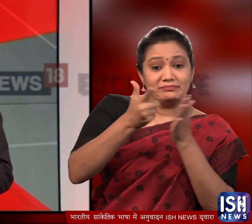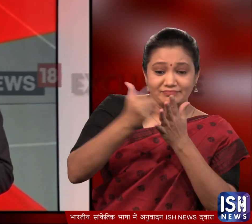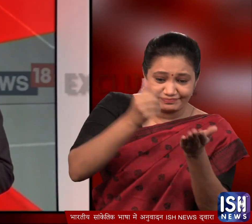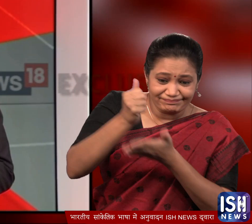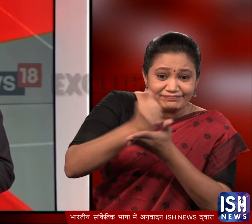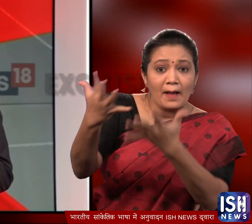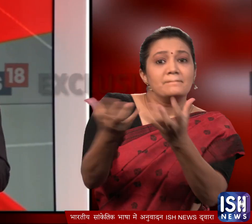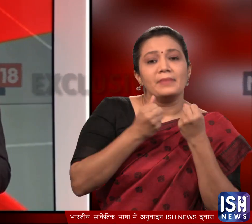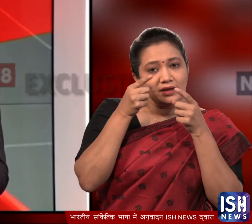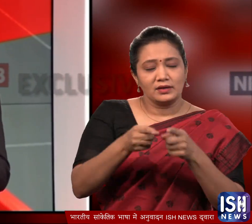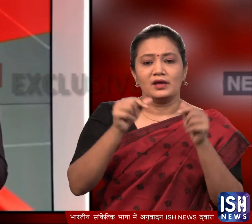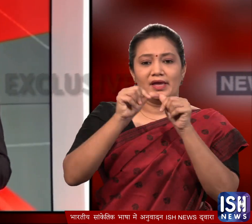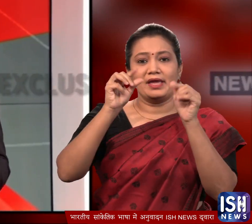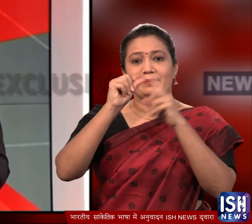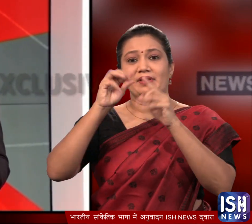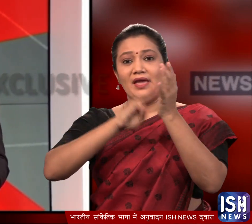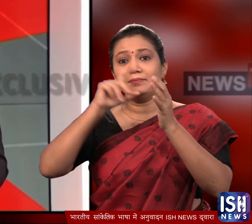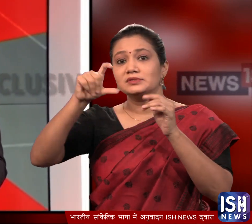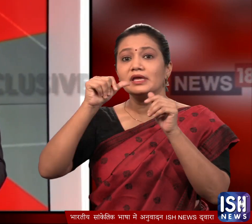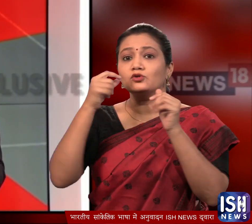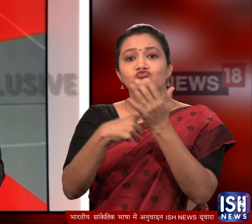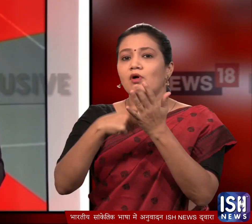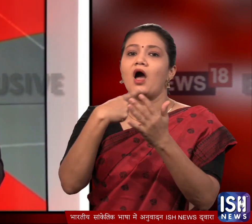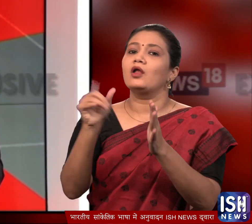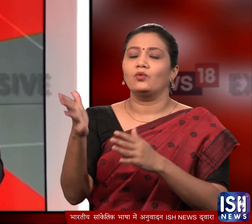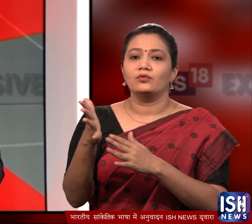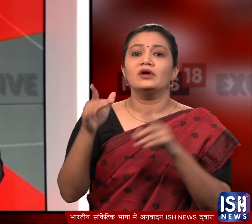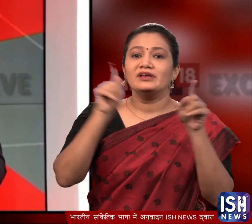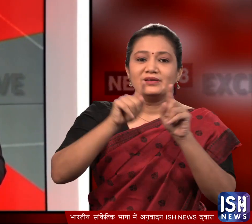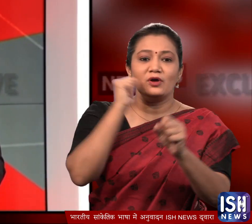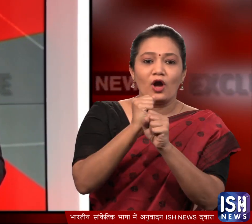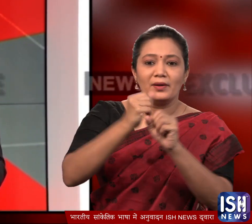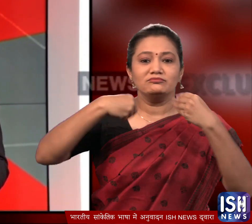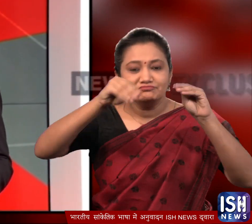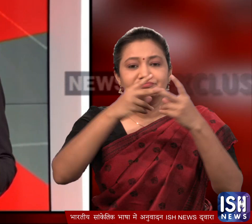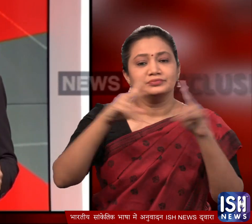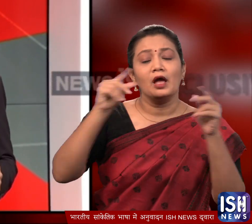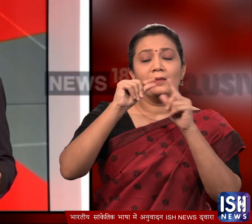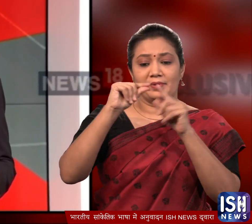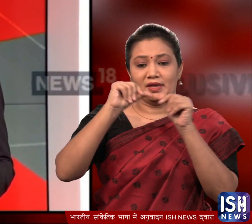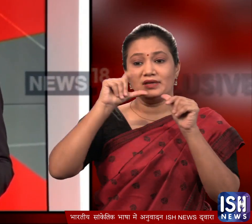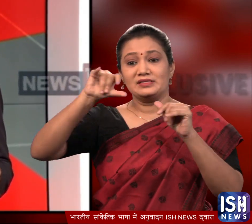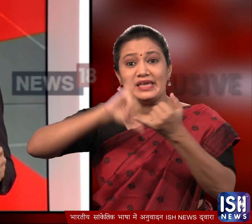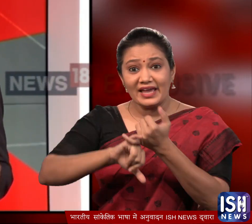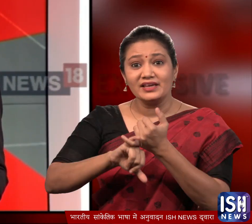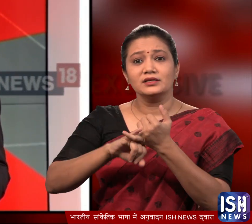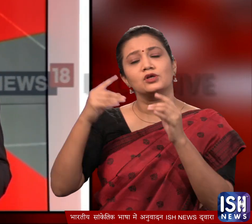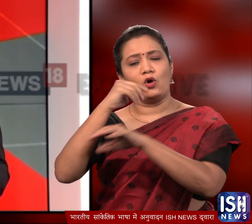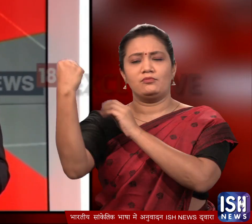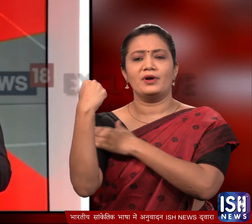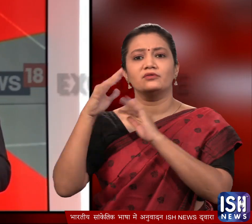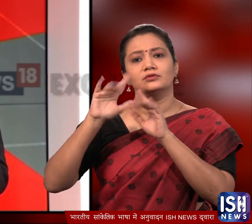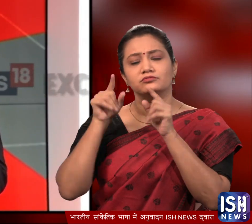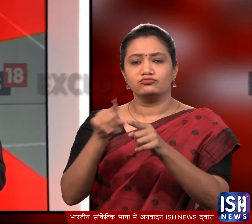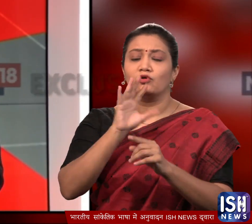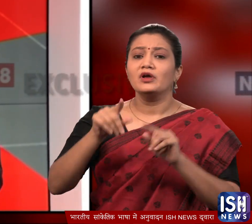जाती है। वहां एपीएमसी एक्ट लागू नहीं, इसलिए सरकारी अनाज मंडियां भी नहीं। सारा अधिकार पैक्स के पास है। इसलिए पैक्स के